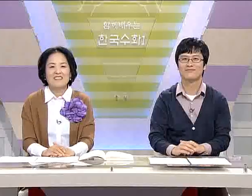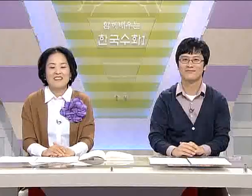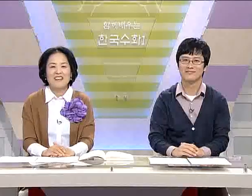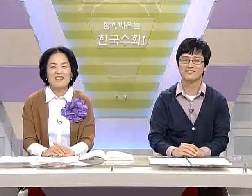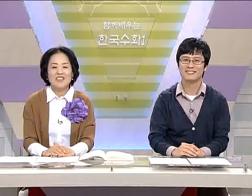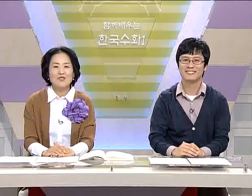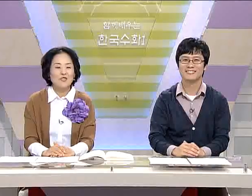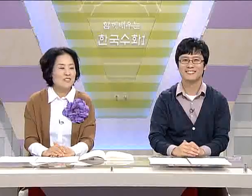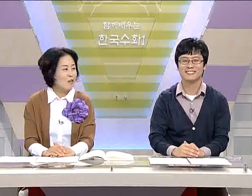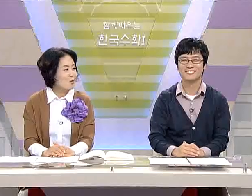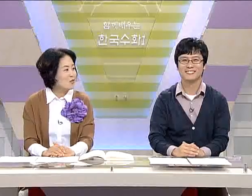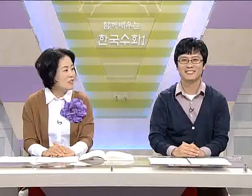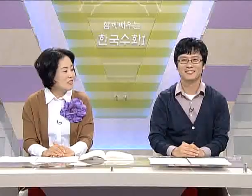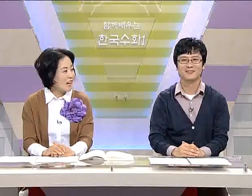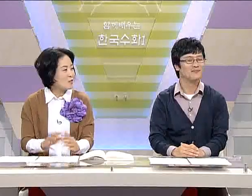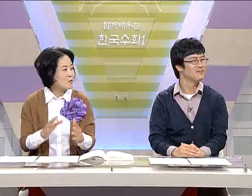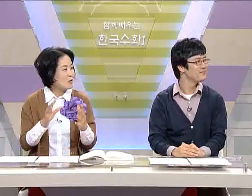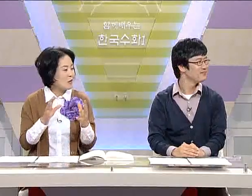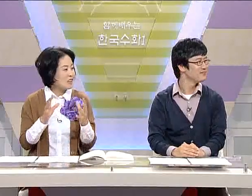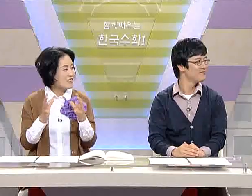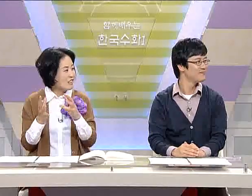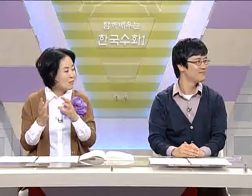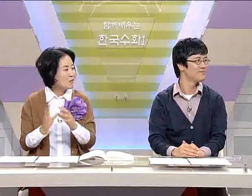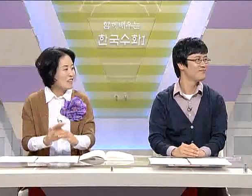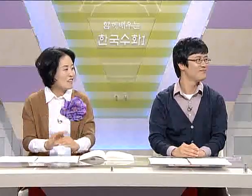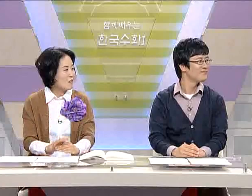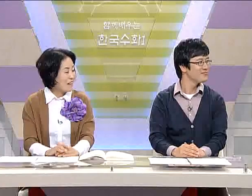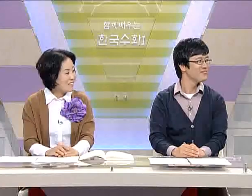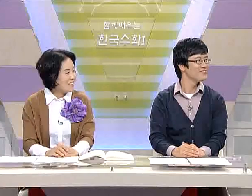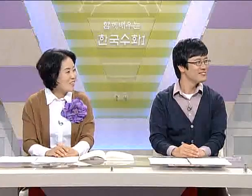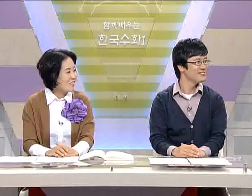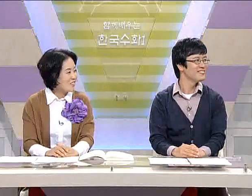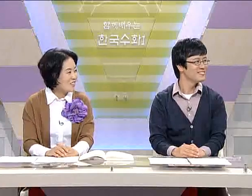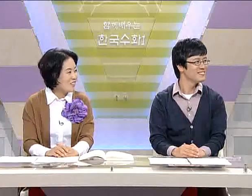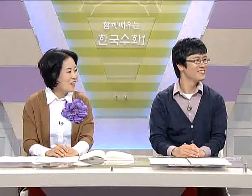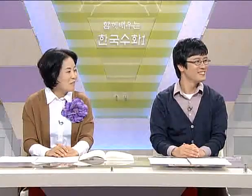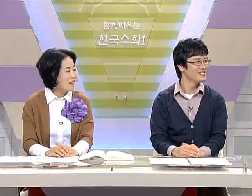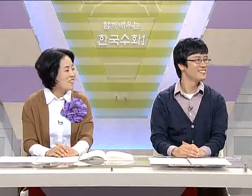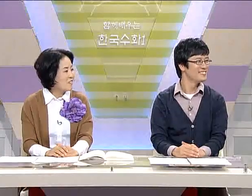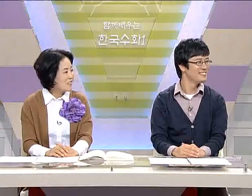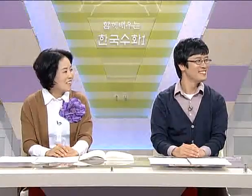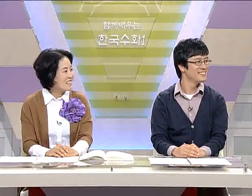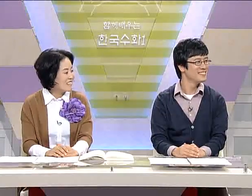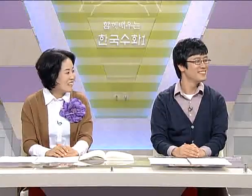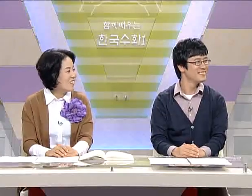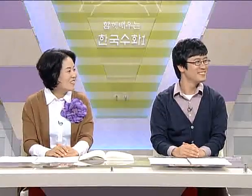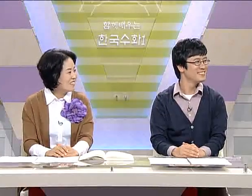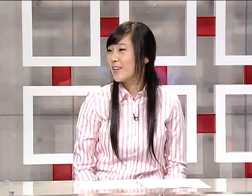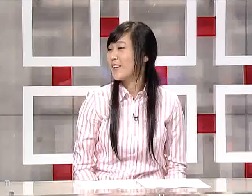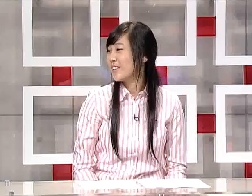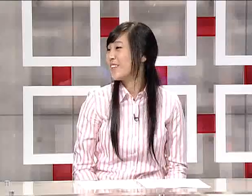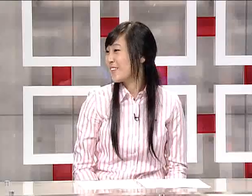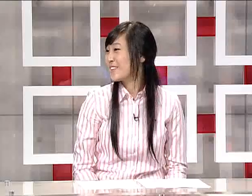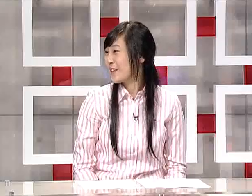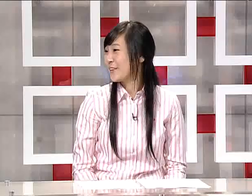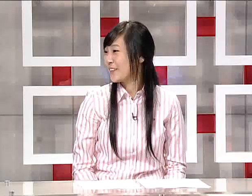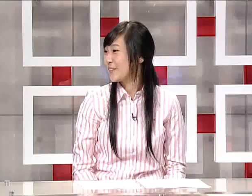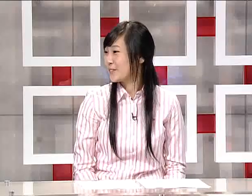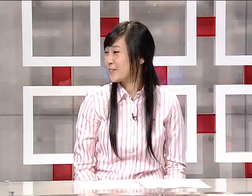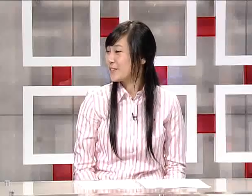네, 잘해주셨는데 오늘 다소 굉장히 긴 문장들이 많이 있었거든요. 많이 어렵진 않았어요? 네, 괜찮았어요. 그래도